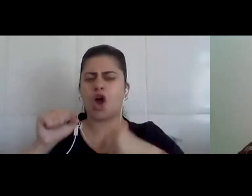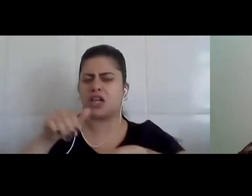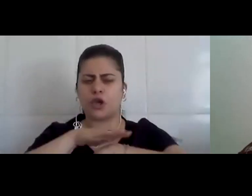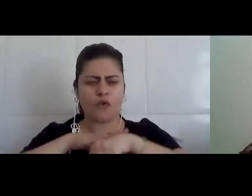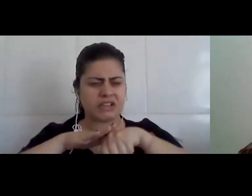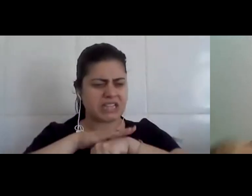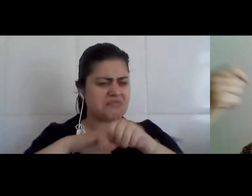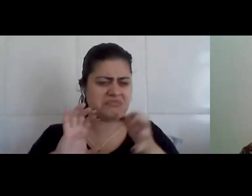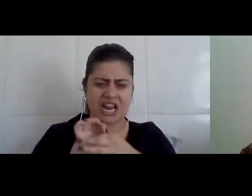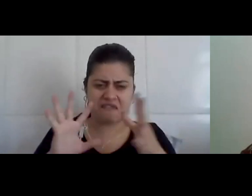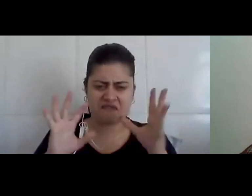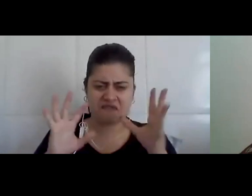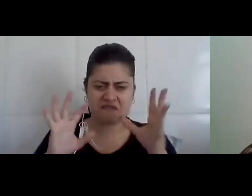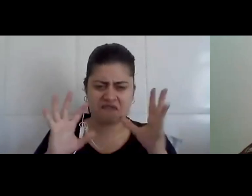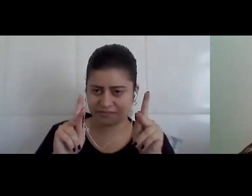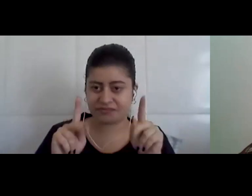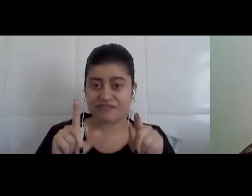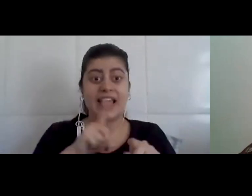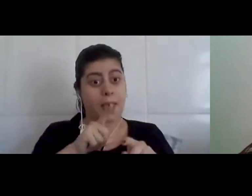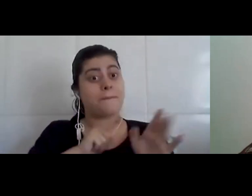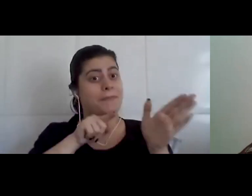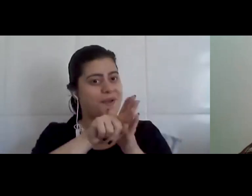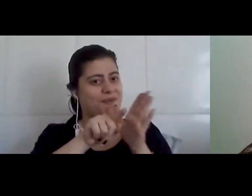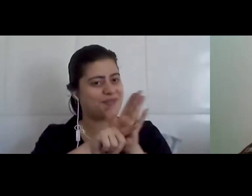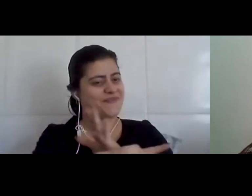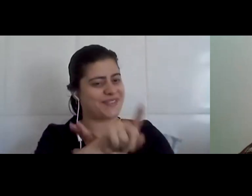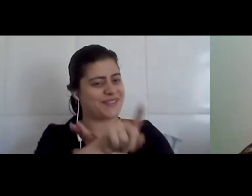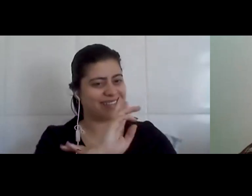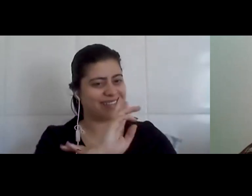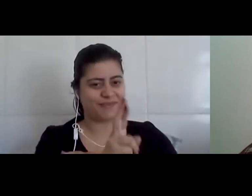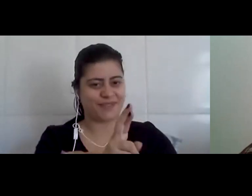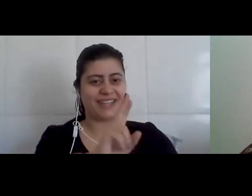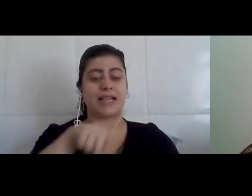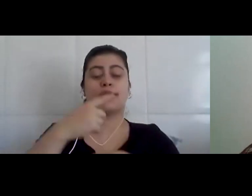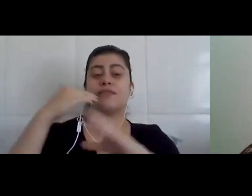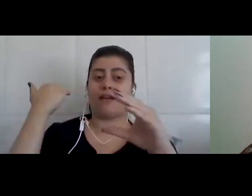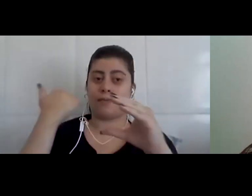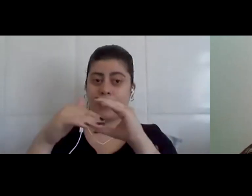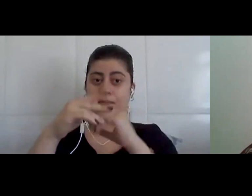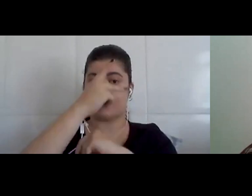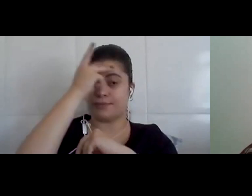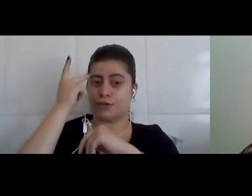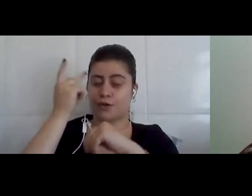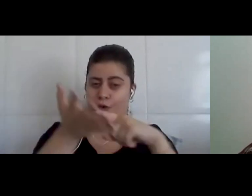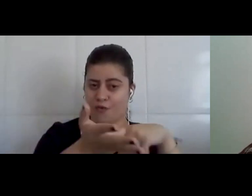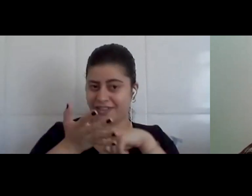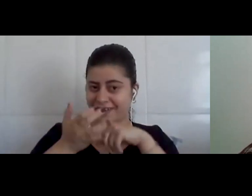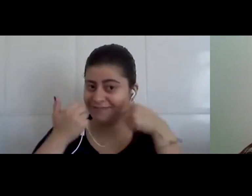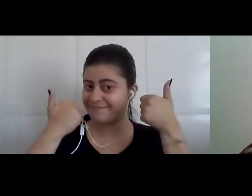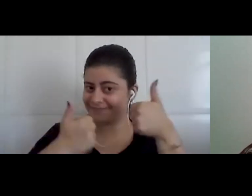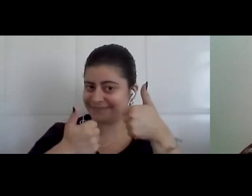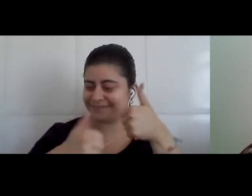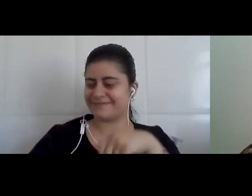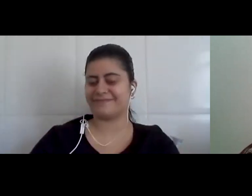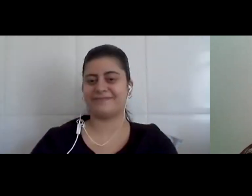E aí é isso, a gente vai fazer blocos de pergunta e vamos encaminhar para as pessoas convidadas.